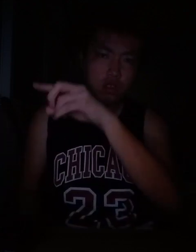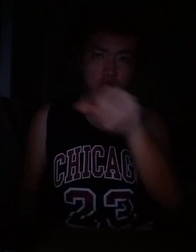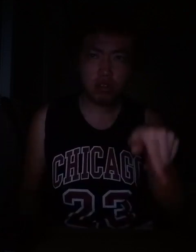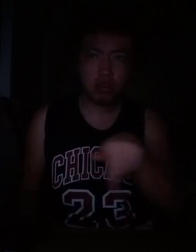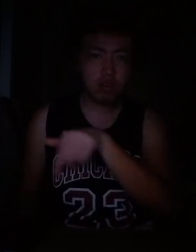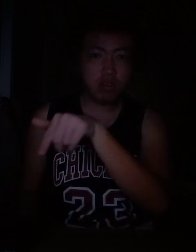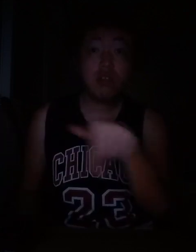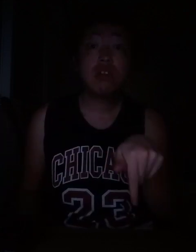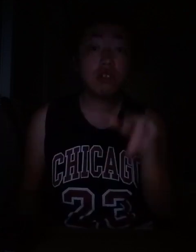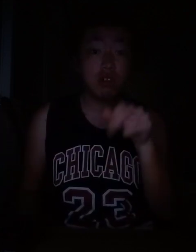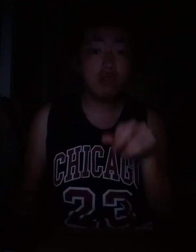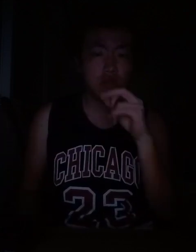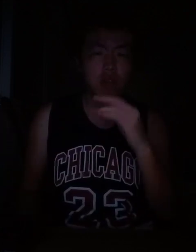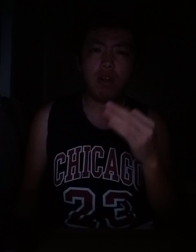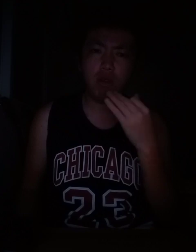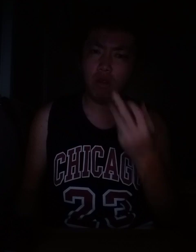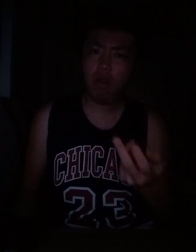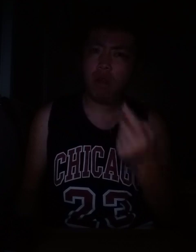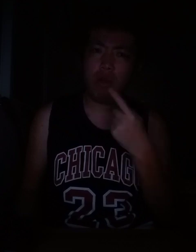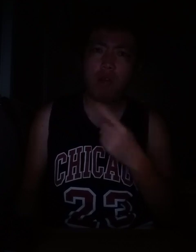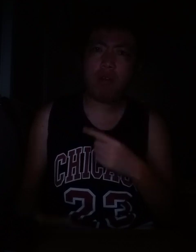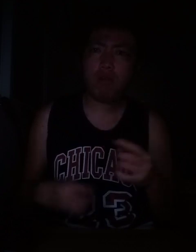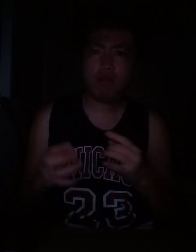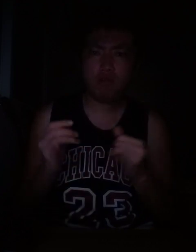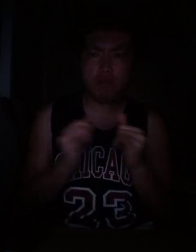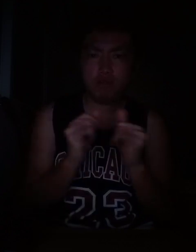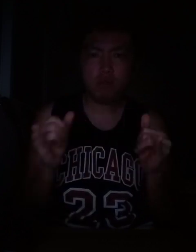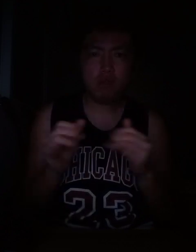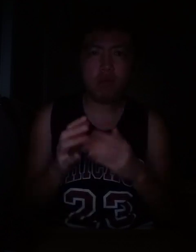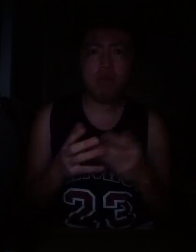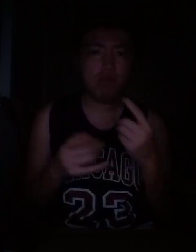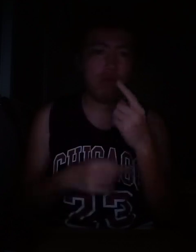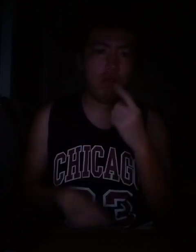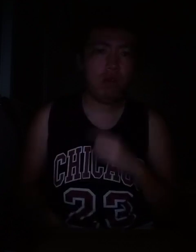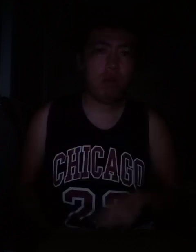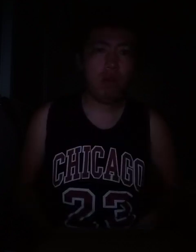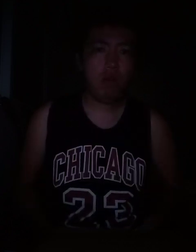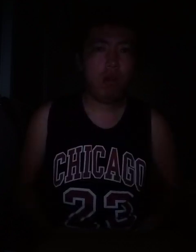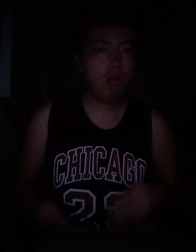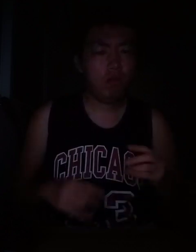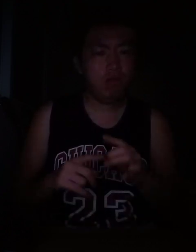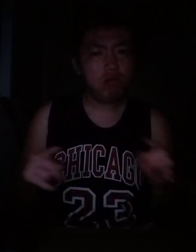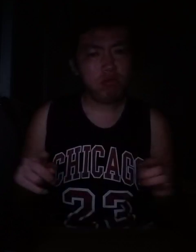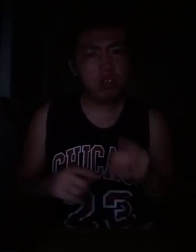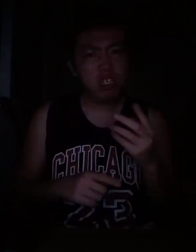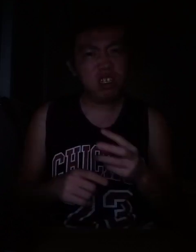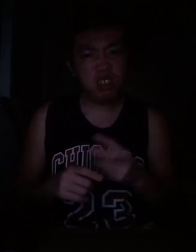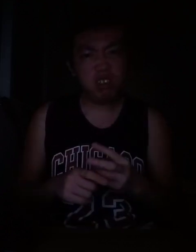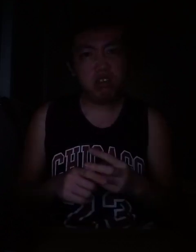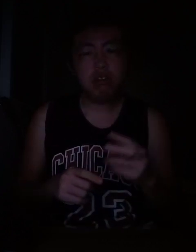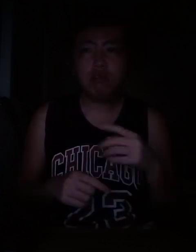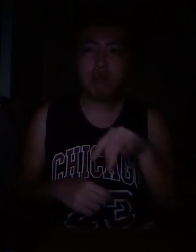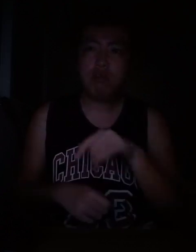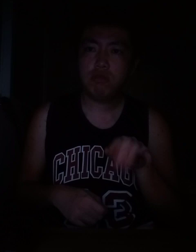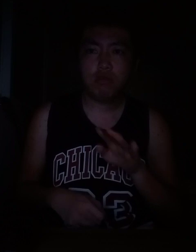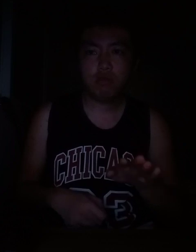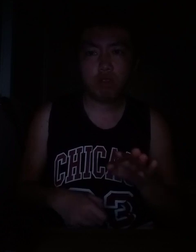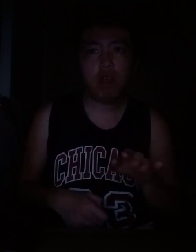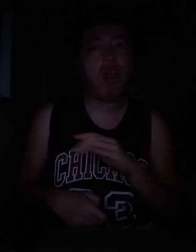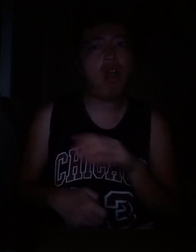범행이 예고된 장소와 시간을 알려주는 웹사이트까지 등장했는데요. 내 주변의 테러 예고 장소를 확인할 수 있고 이 피의자